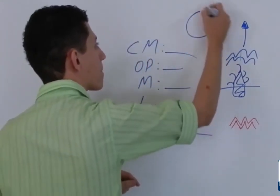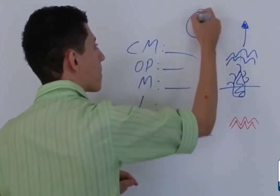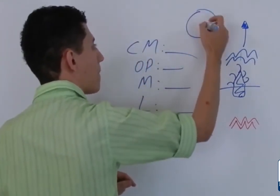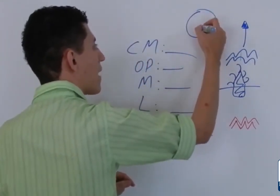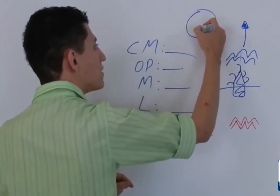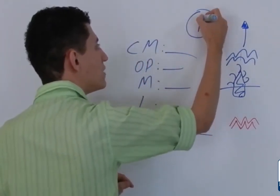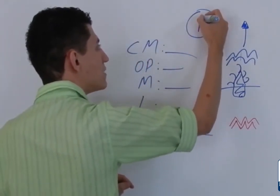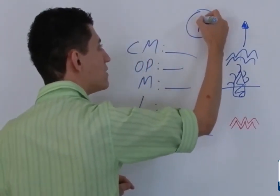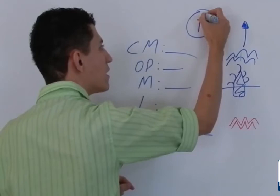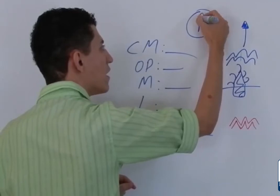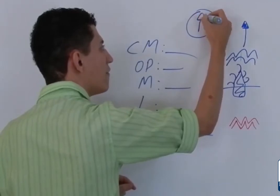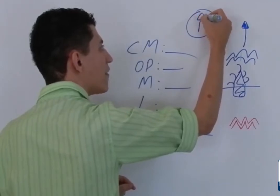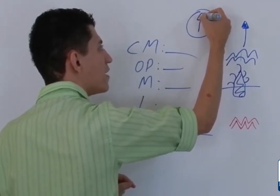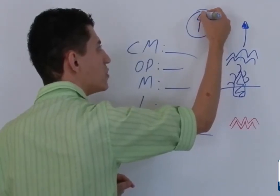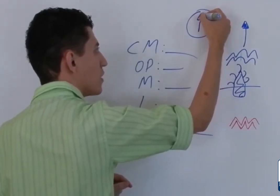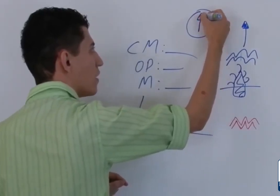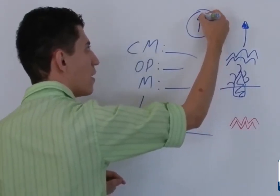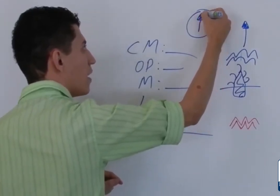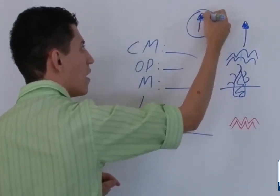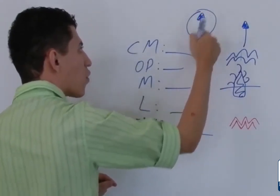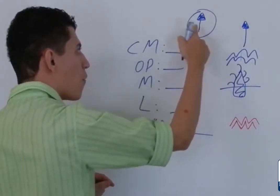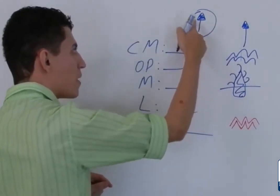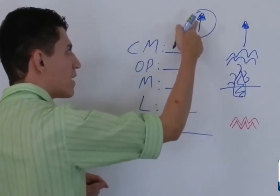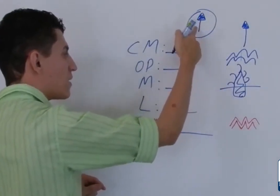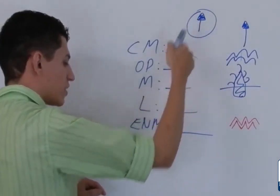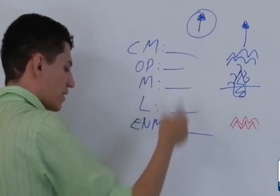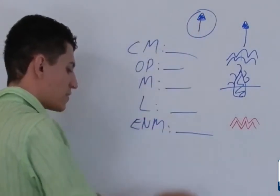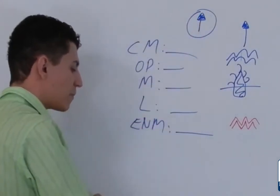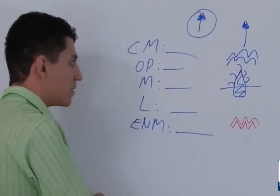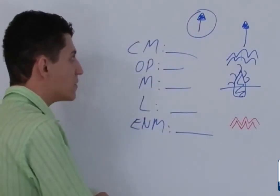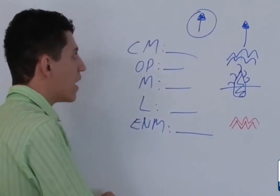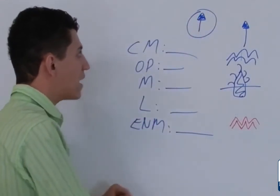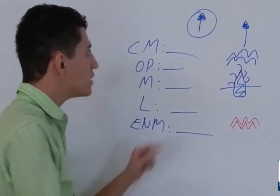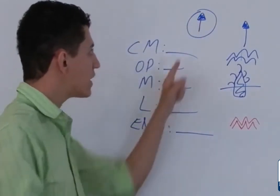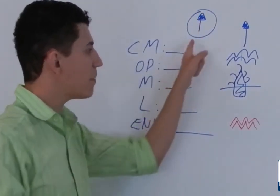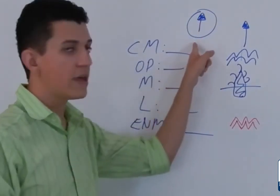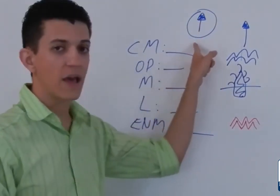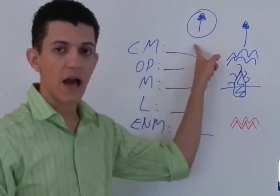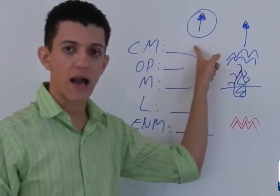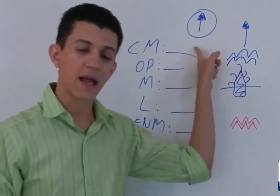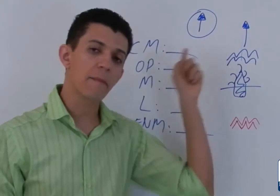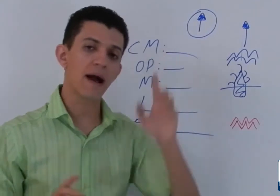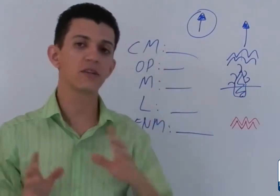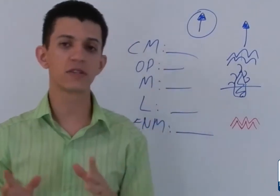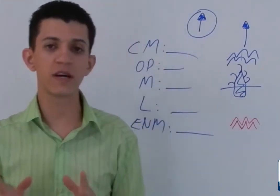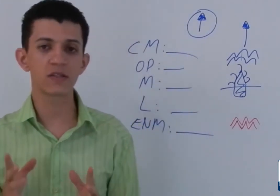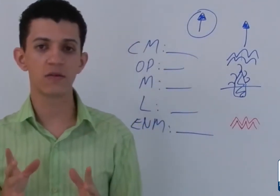A placa de siga em frente. Como essa arte aqui é simples, a gente sabe que aquela placa de trânsito